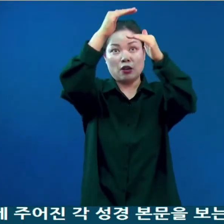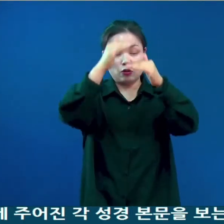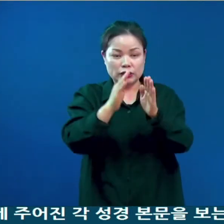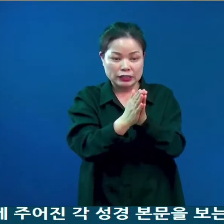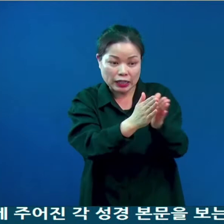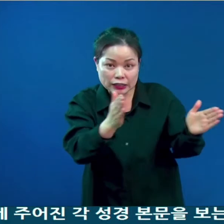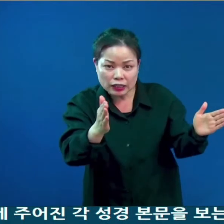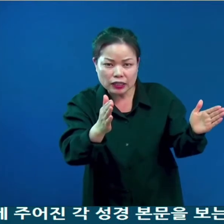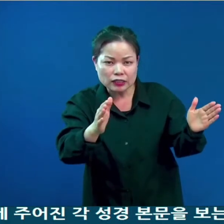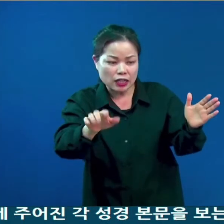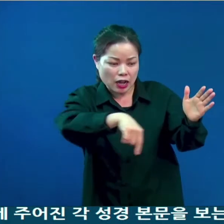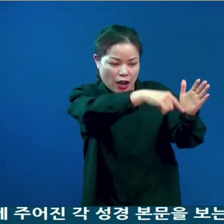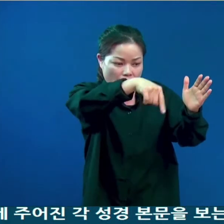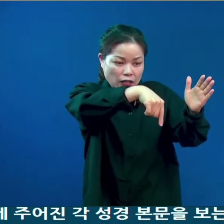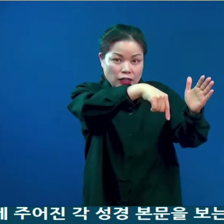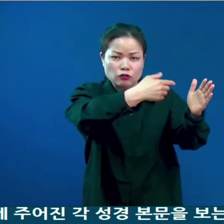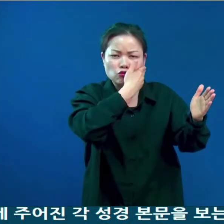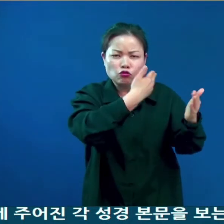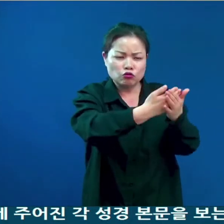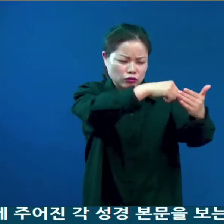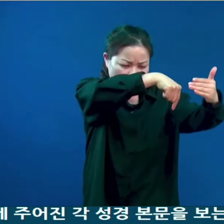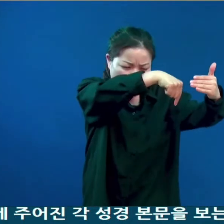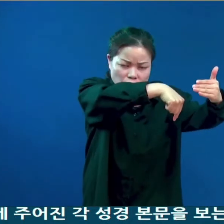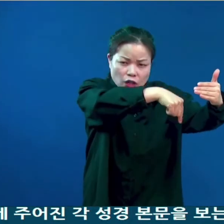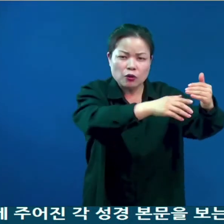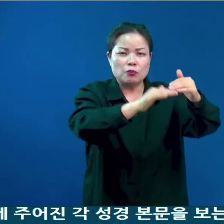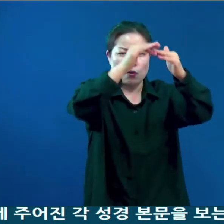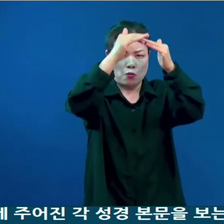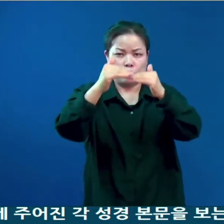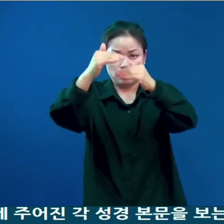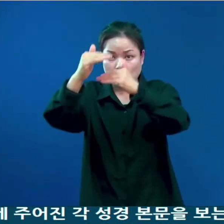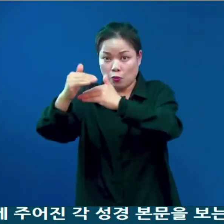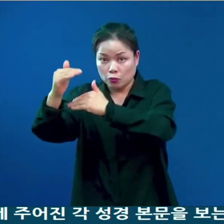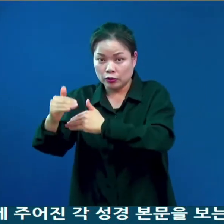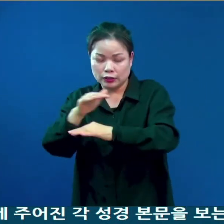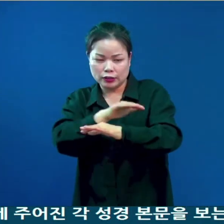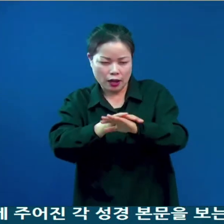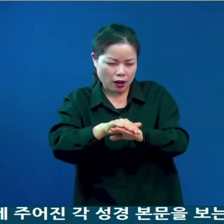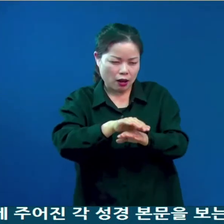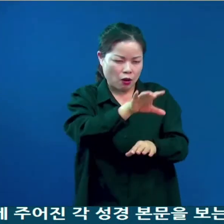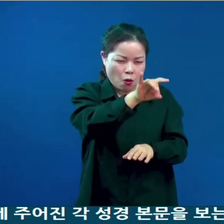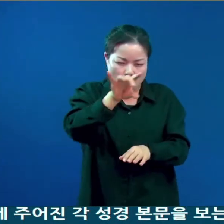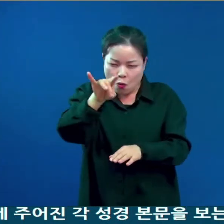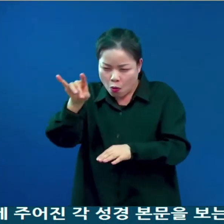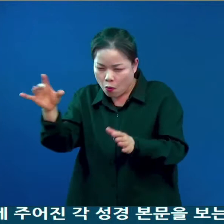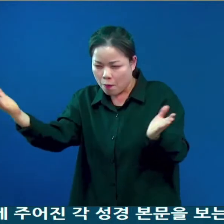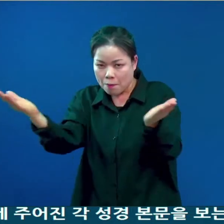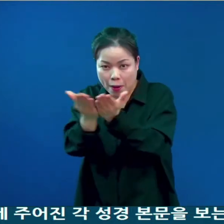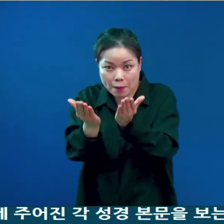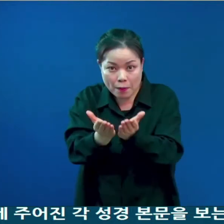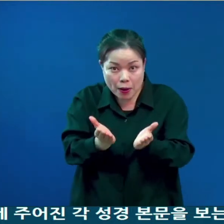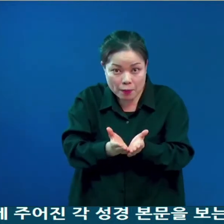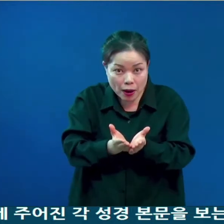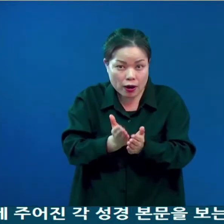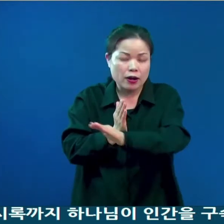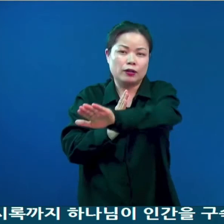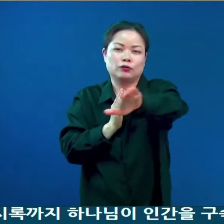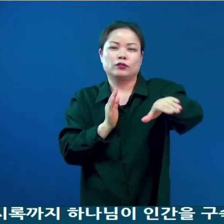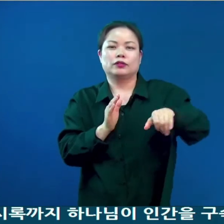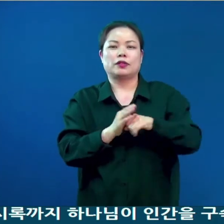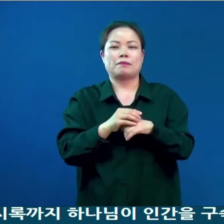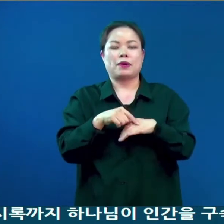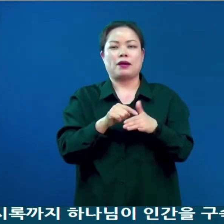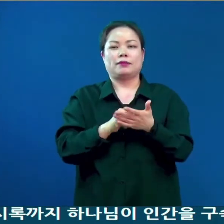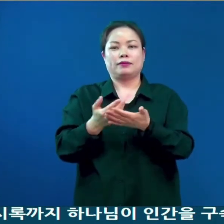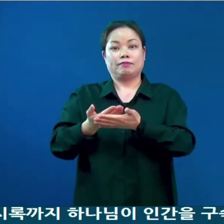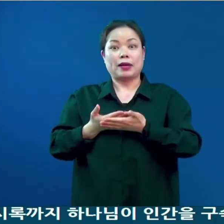그 큰 맥락 속에서 각 본문들을 잘 보고 그것을 연결하여 구성된 내용들을 우리가